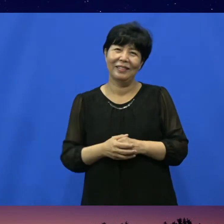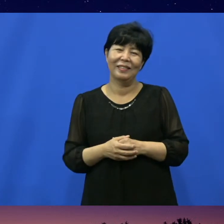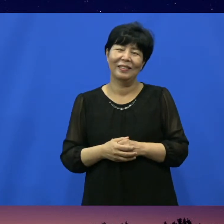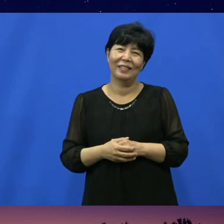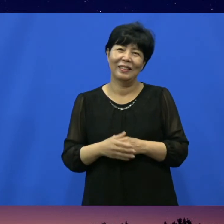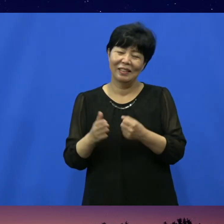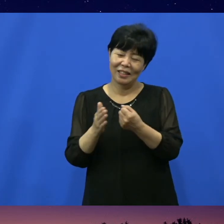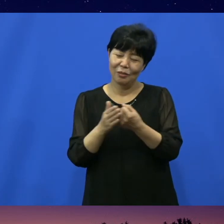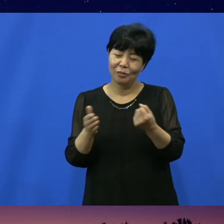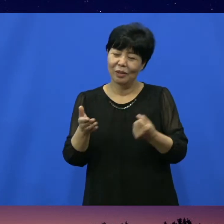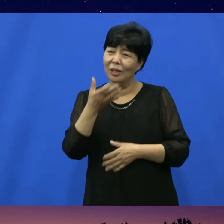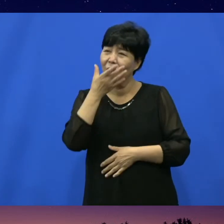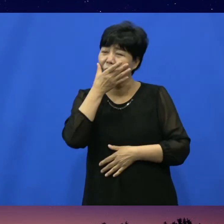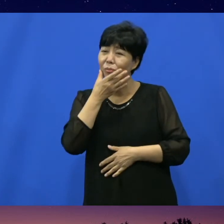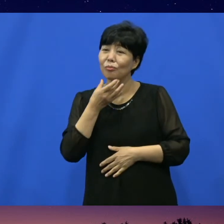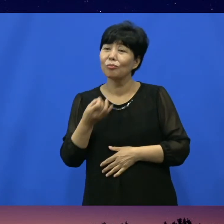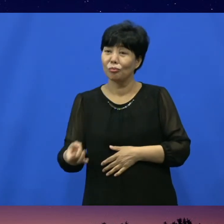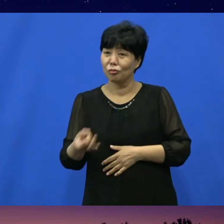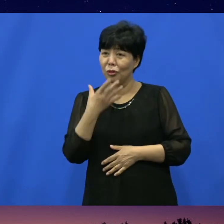그래서 불행이 대물림되는 거잖아요.